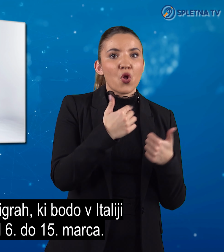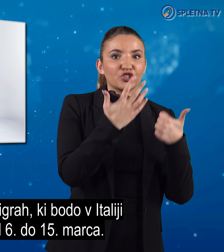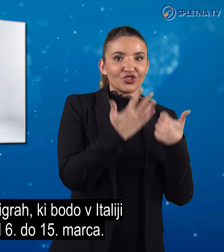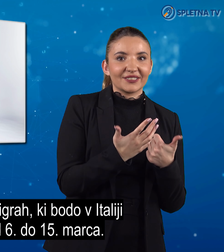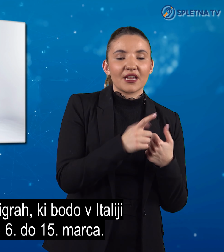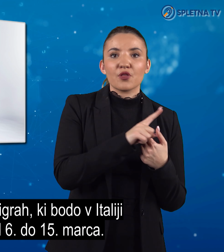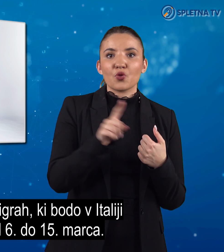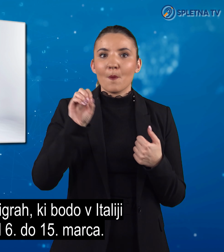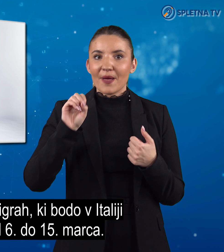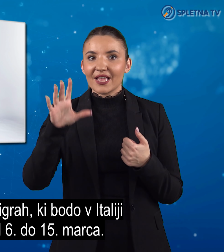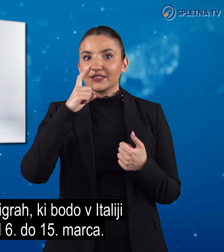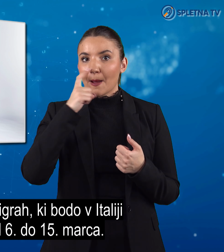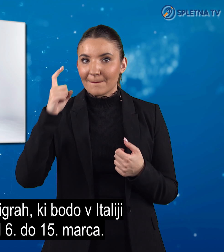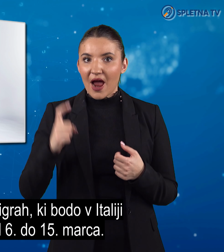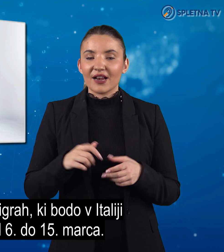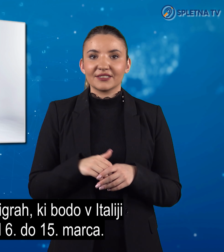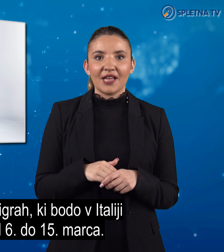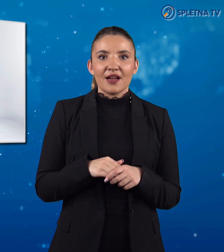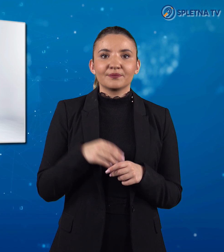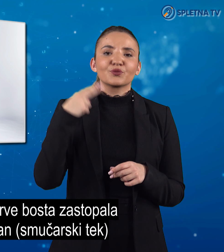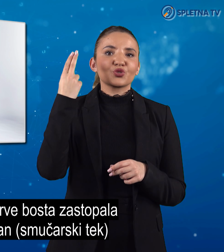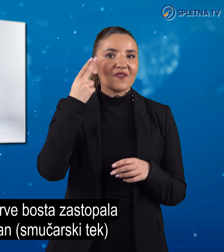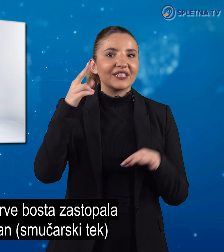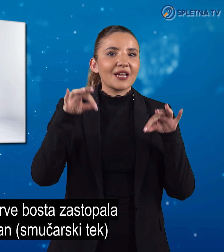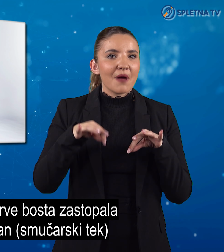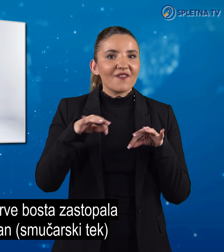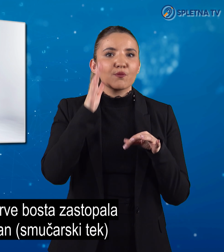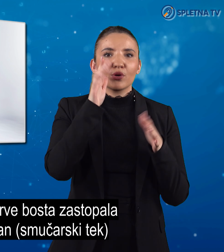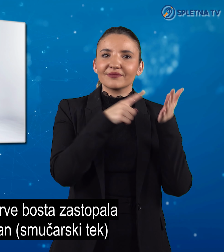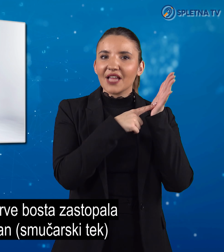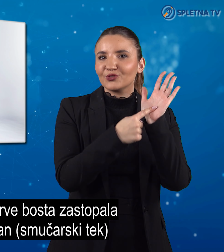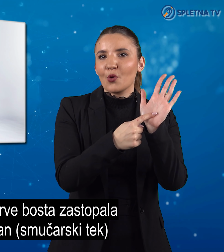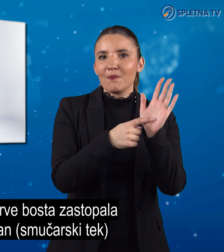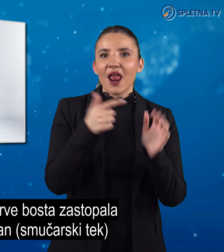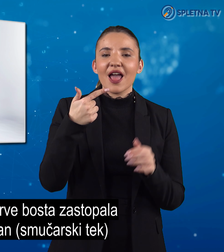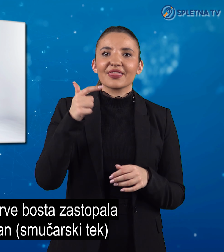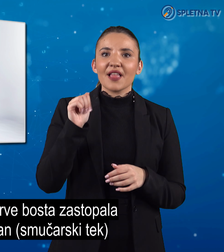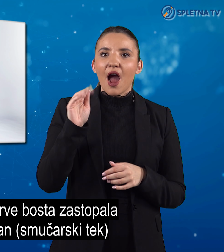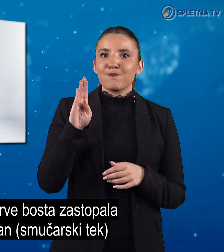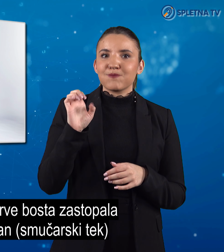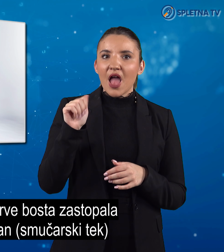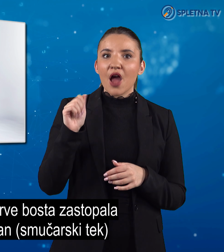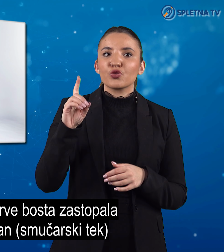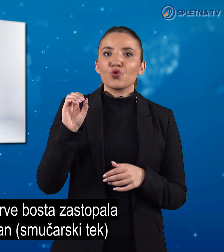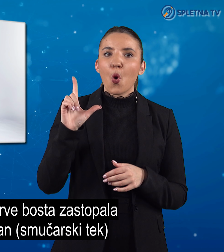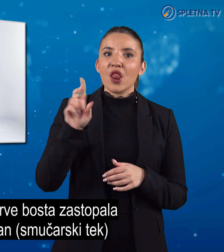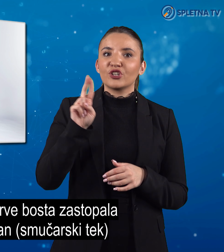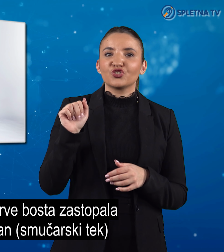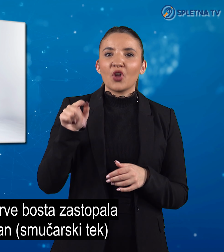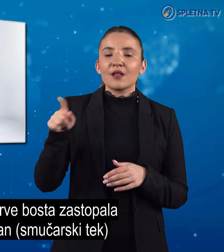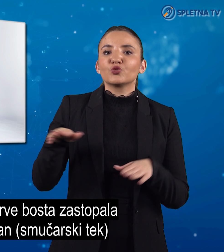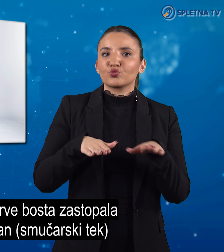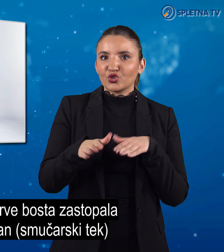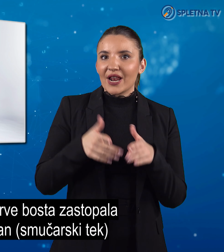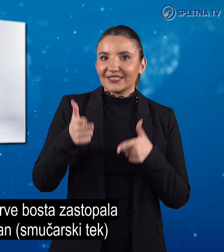od 6. do 15. marca. Slovenske barve bosta zastopala Tabeja Dovžan, smučarski tek, in Jernej